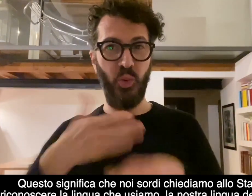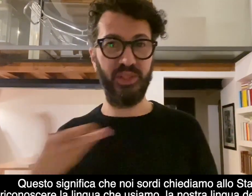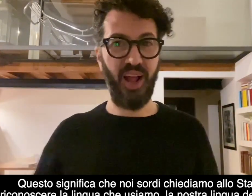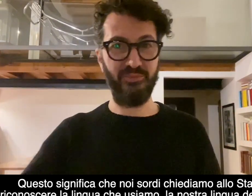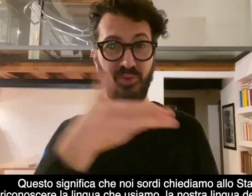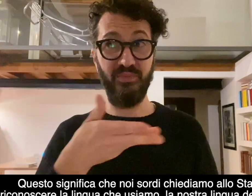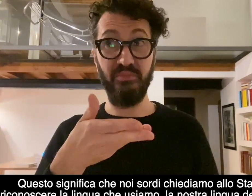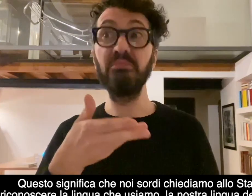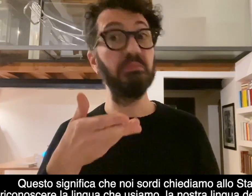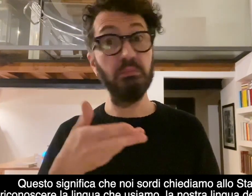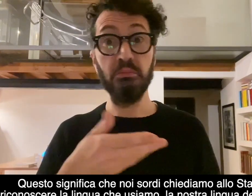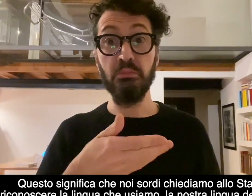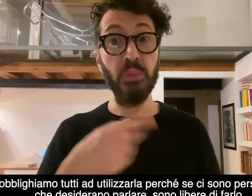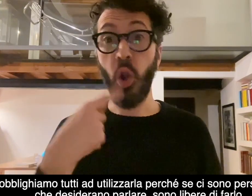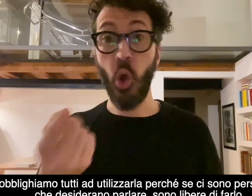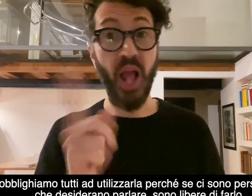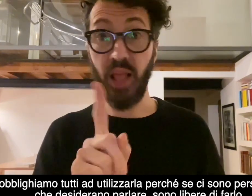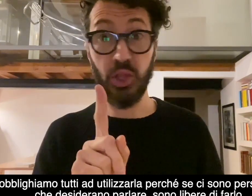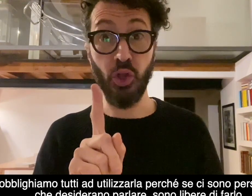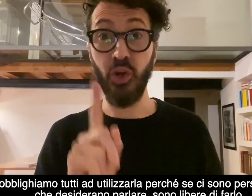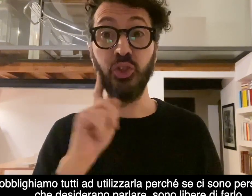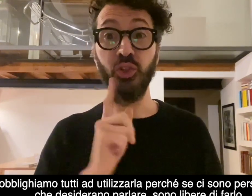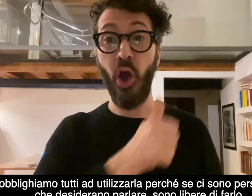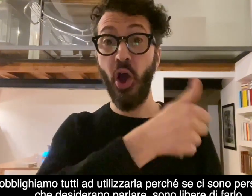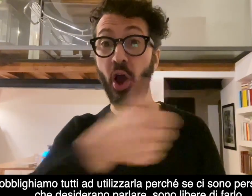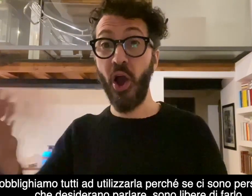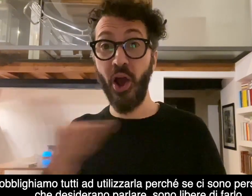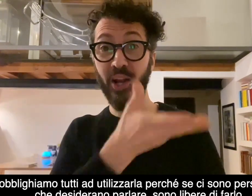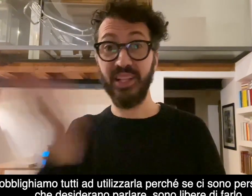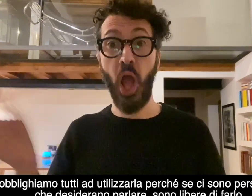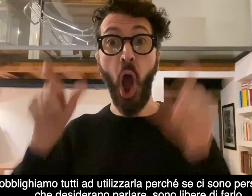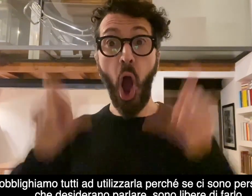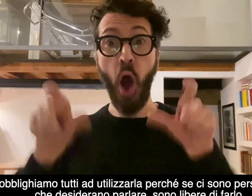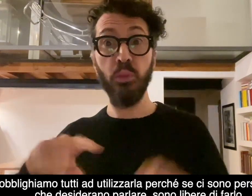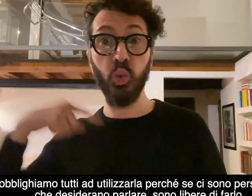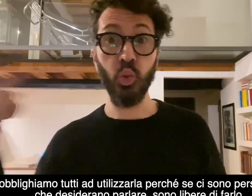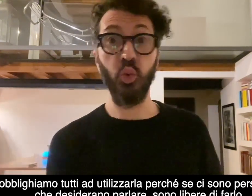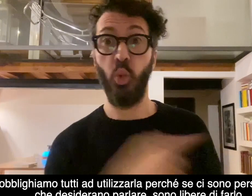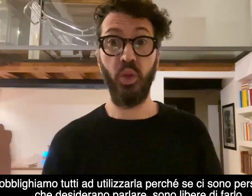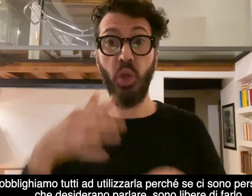lingua dei segni ma non obblighiamo tutti a utilizzarla perché